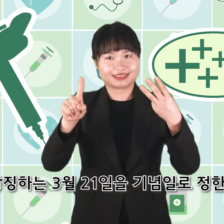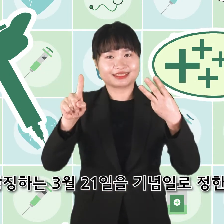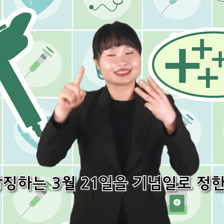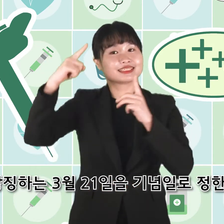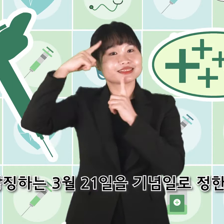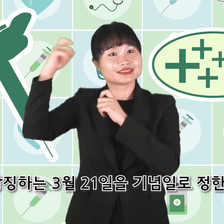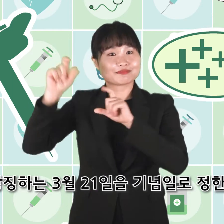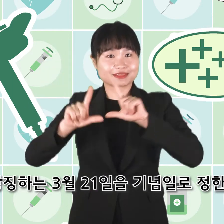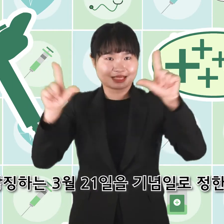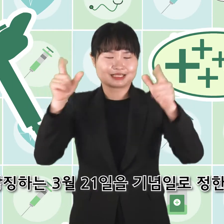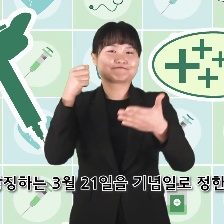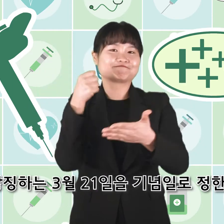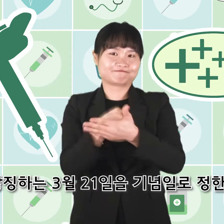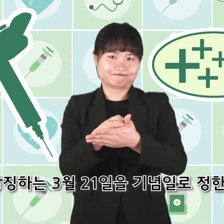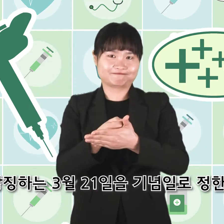21일을 기념일로 정한 것입니다.